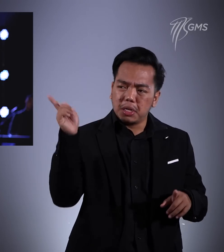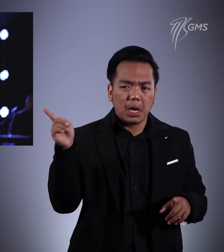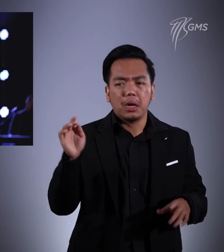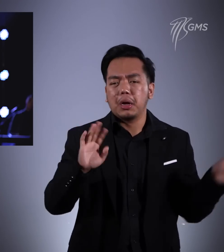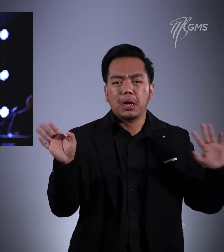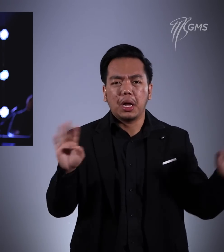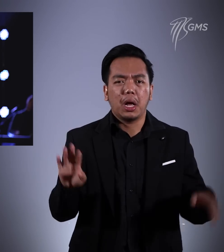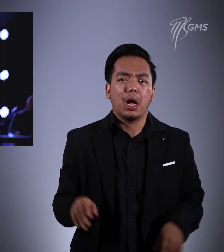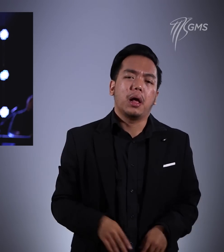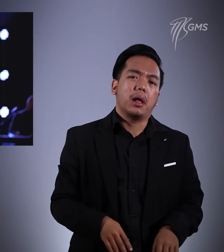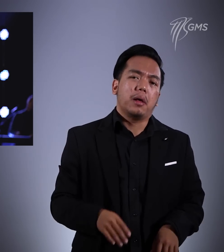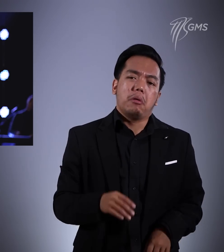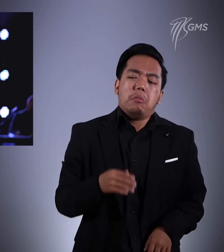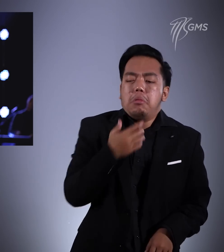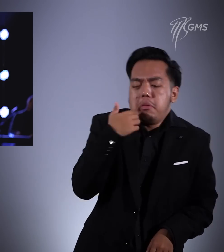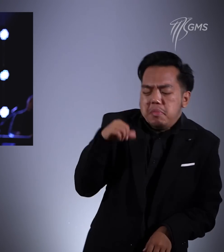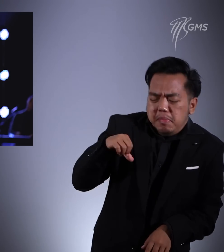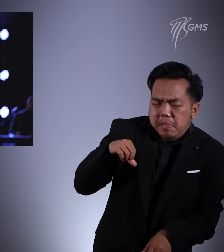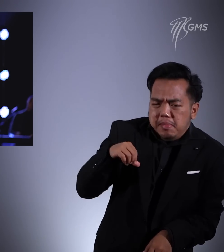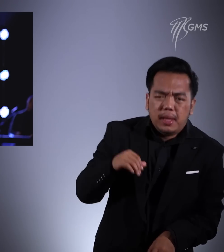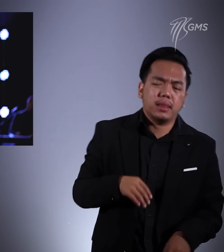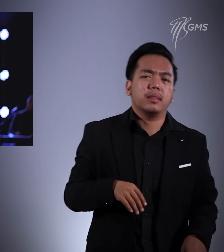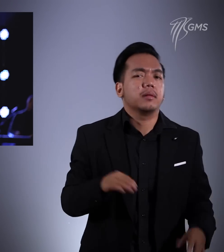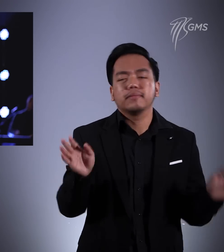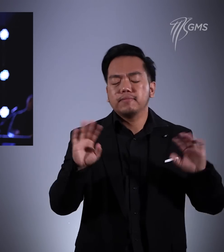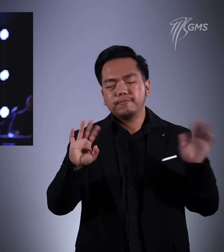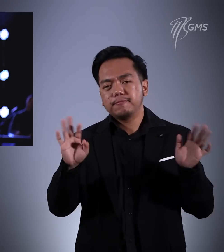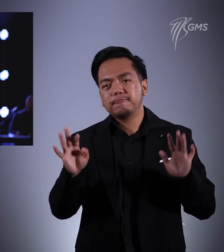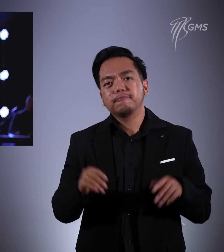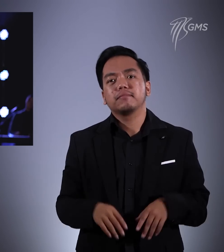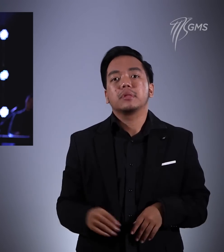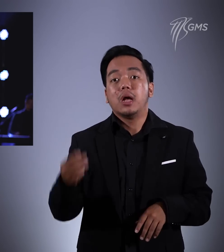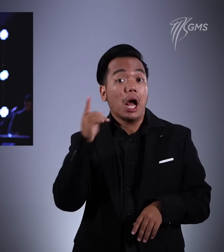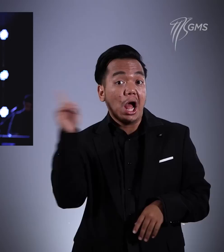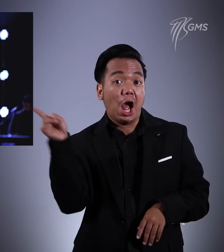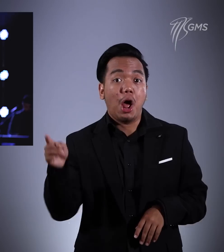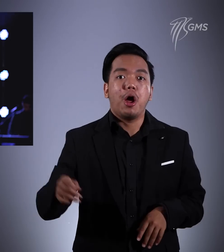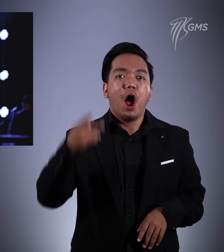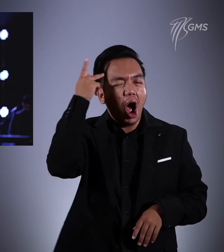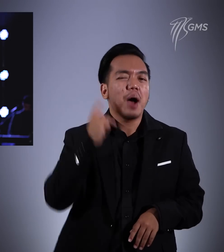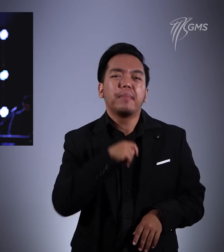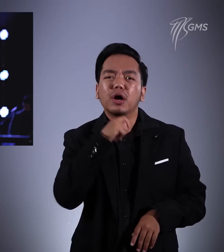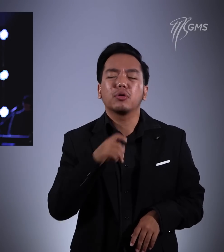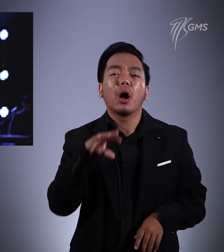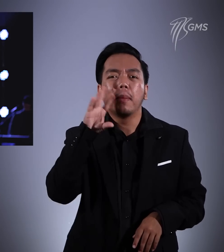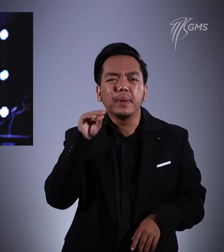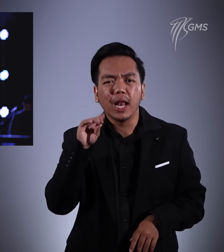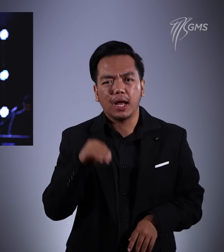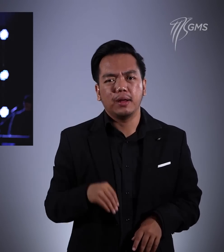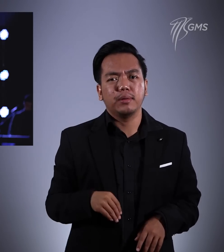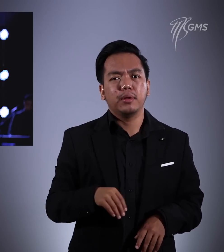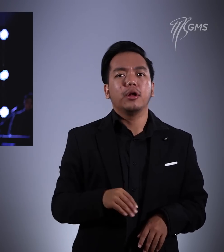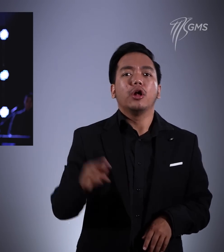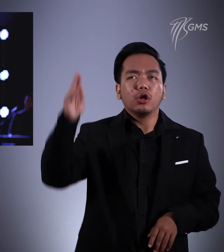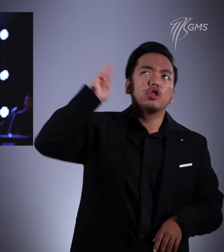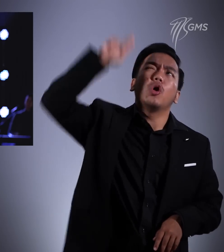pada pewahyuan lama, jikalau pewahyuan baru tidak kelihatan. Dia berkata, Tuhan, Engkaulah Allah kami di negeri